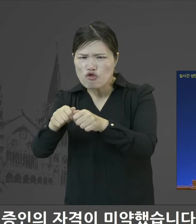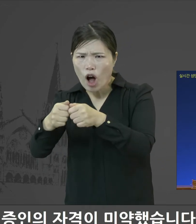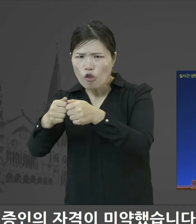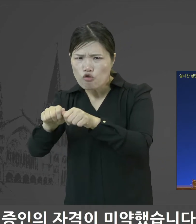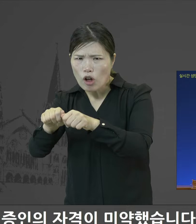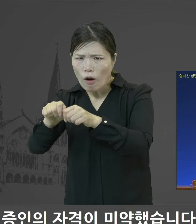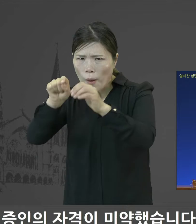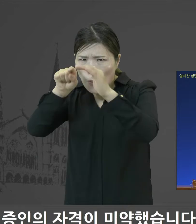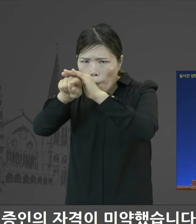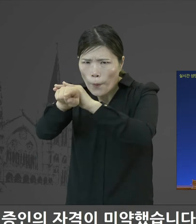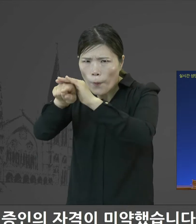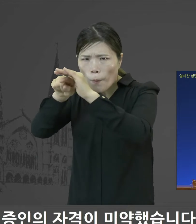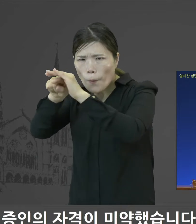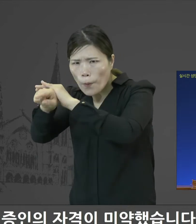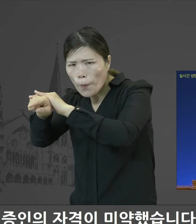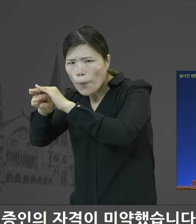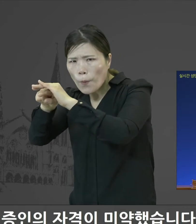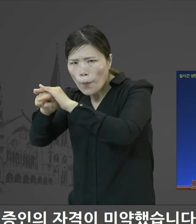알고 있는 그런